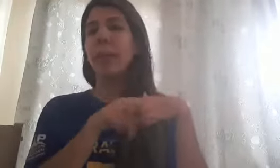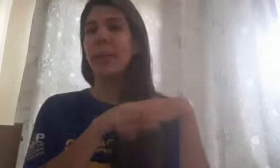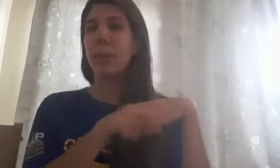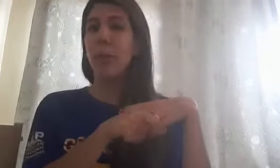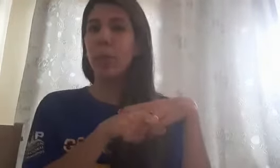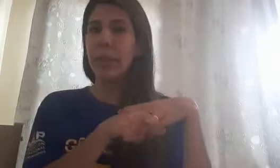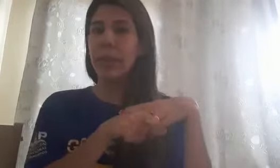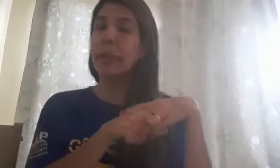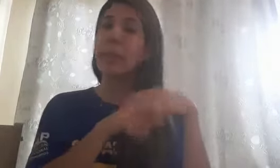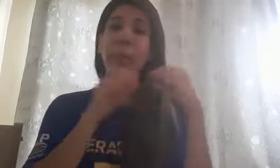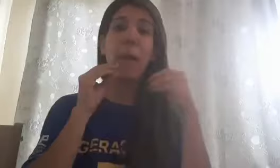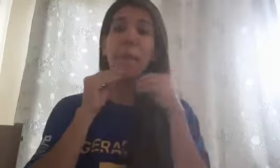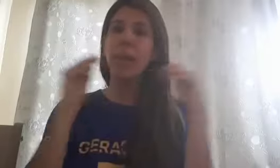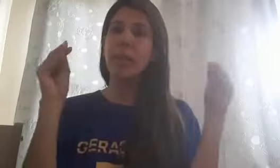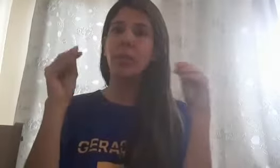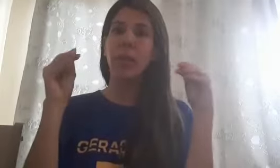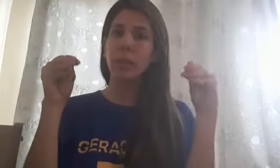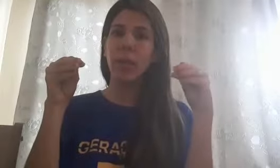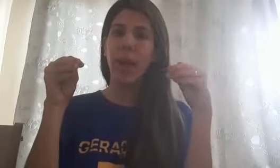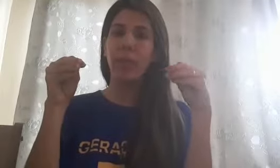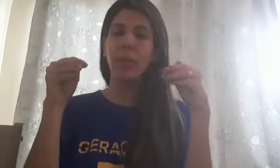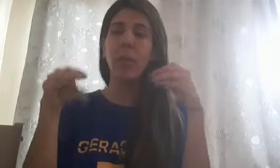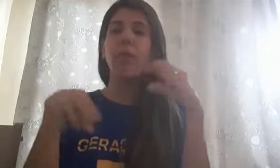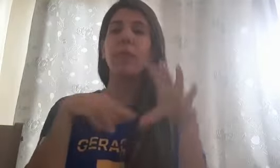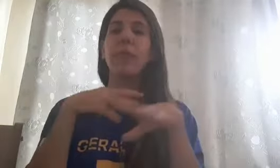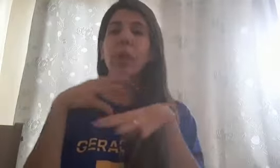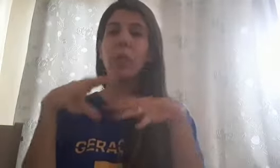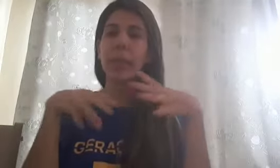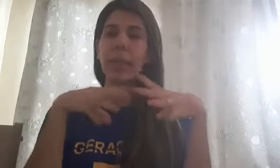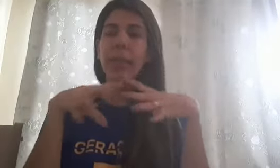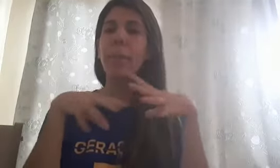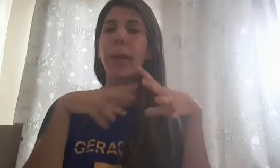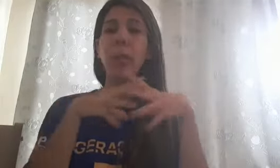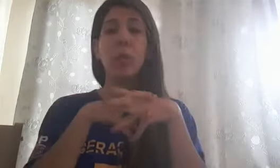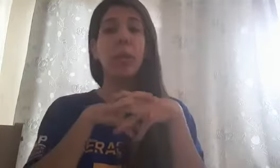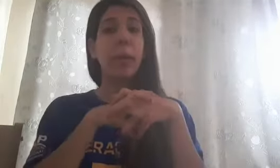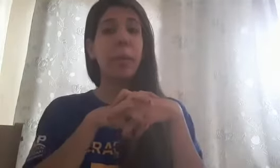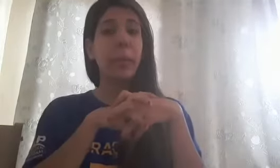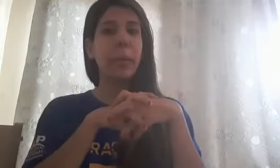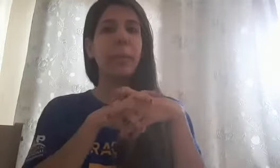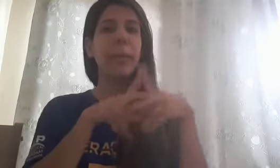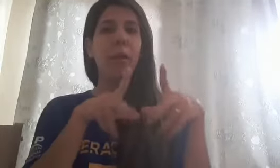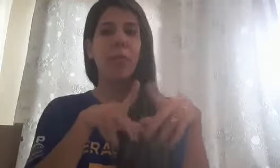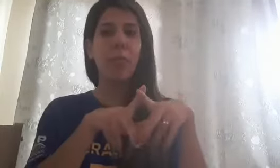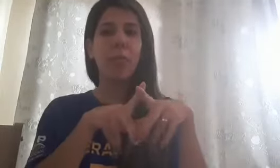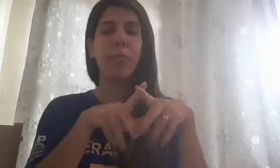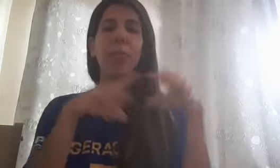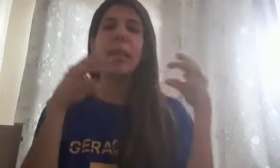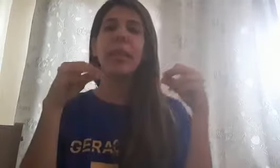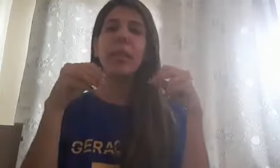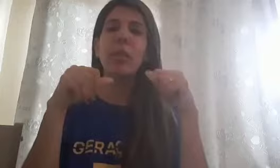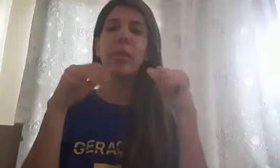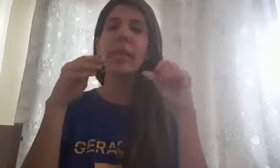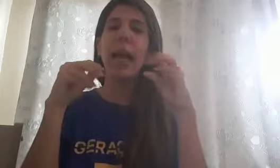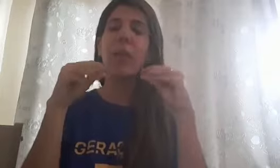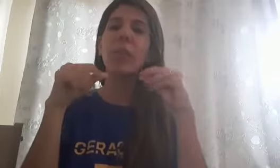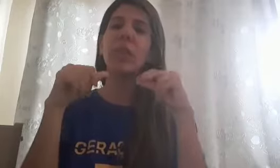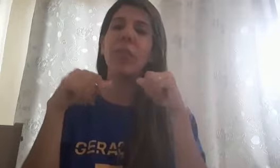batata doce, que também dá o mesmo resultado. Você cozinha, pede ajuda da mamãe para ligar o fogo. Deixa cozinhar, quando estiver